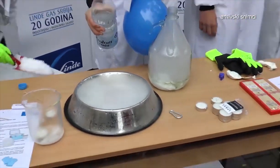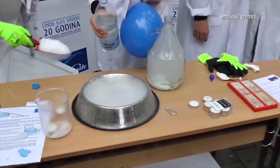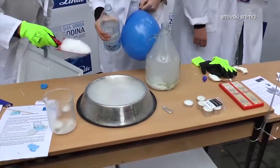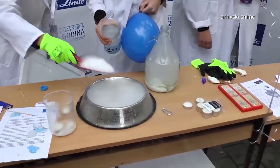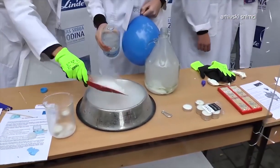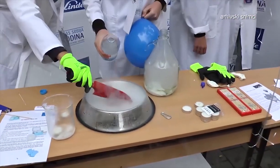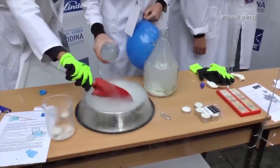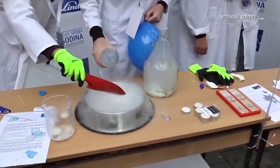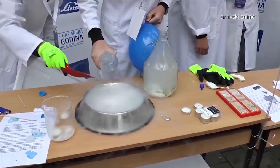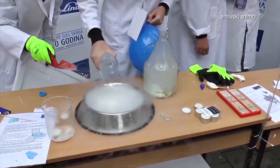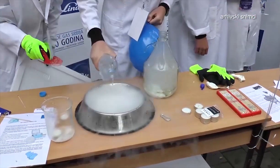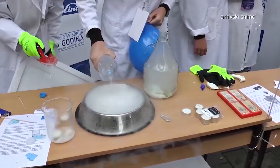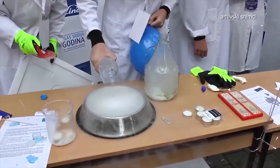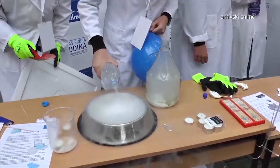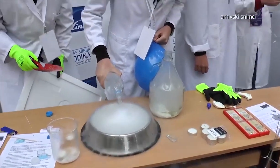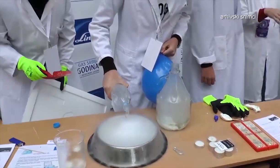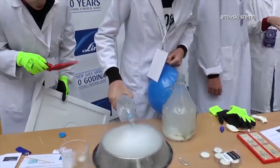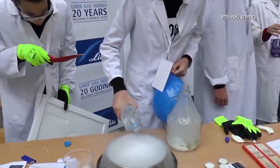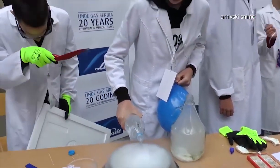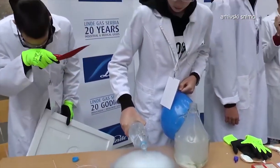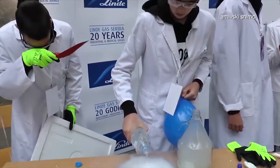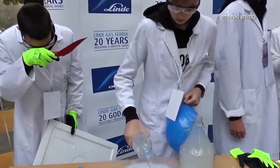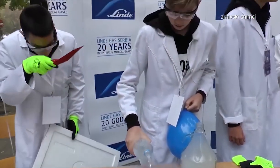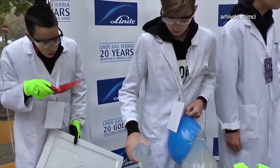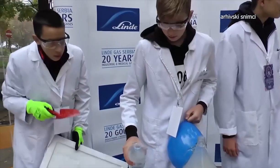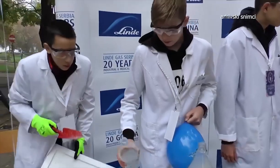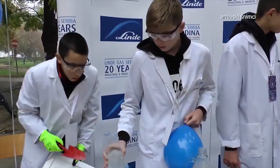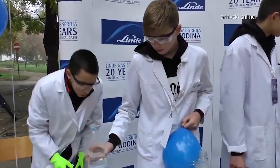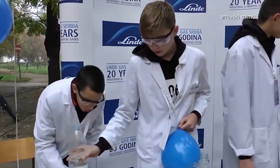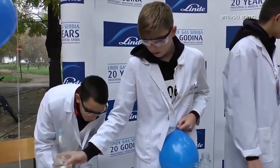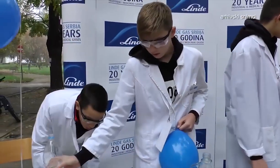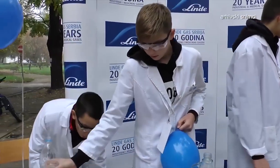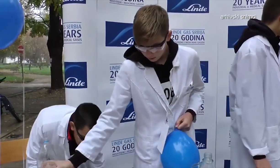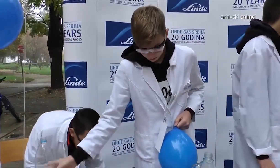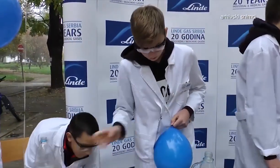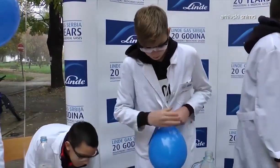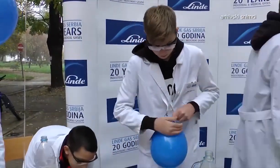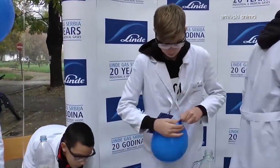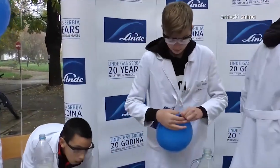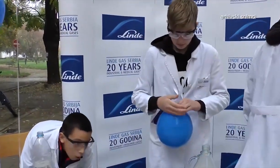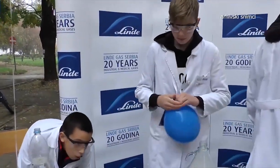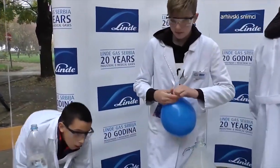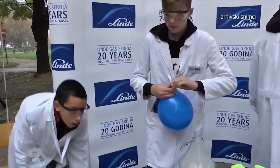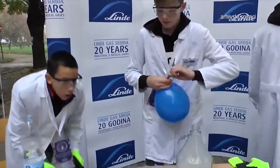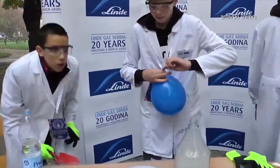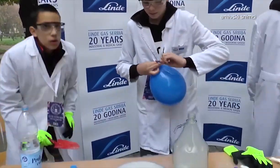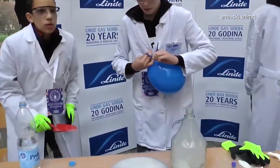Óbecséről minden általános iskola válaszolt a felhívásra. Sajnálom azonban, hogy a község többi iskolája nem